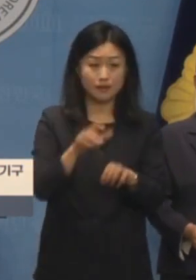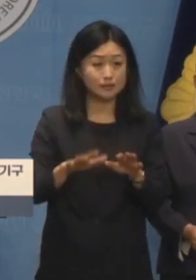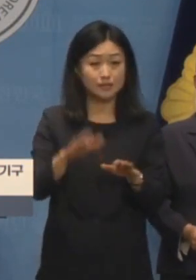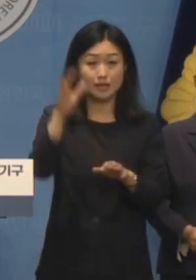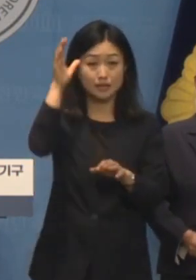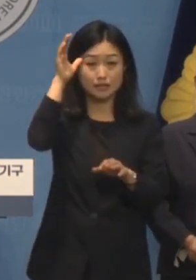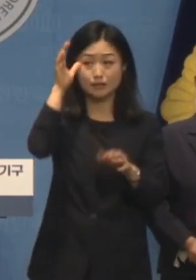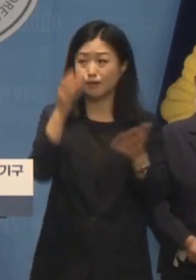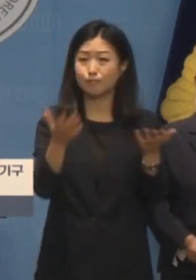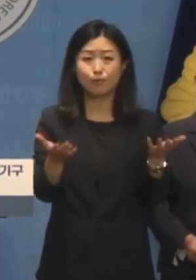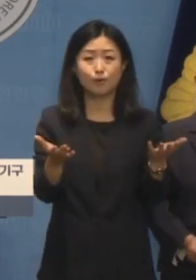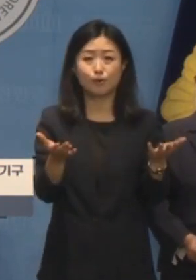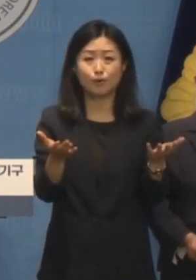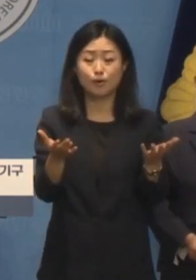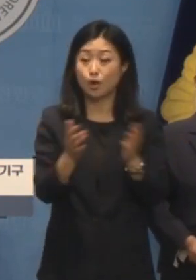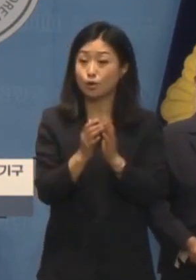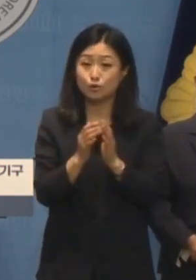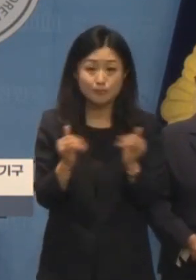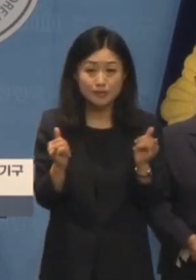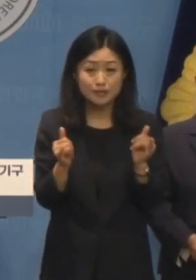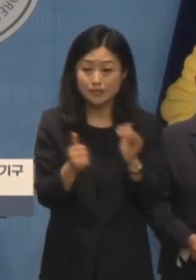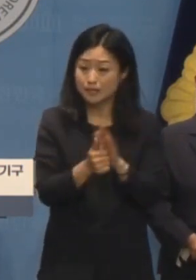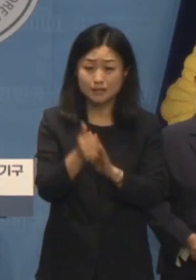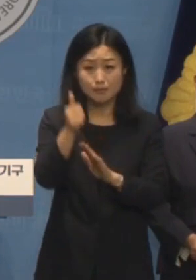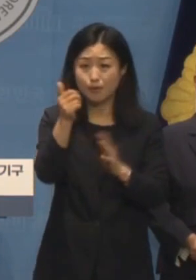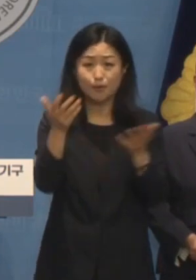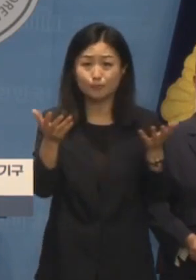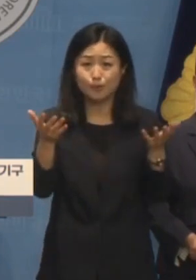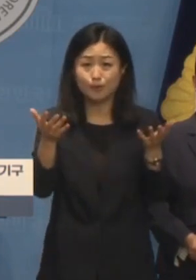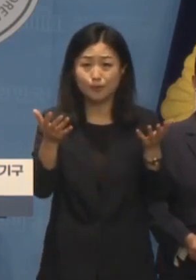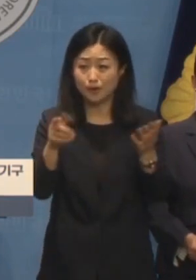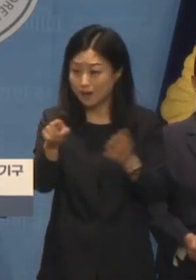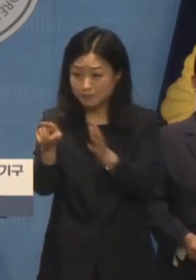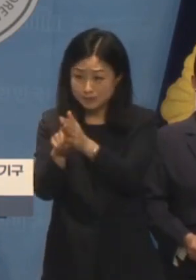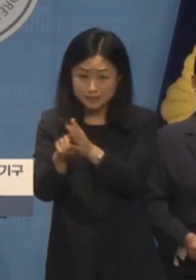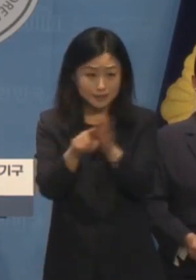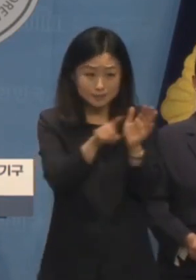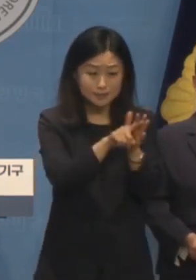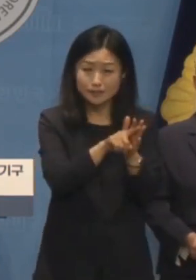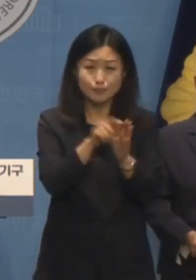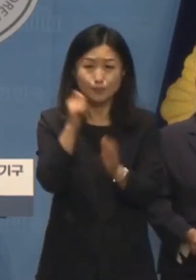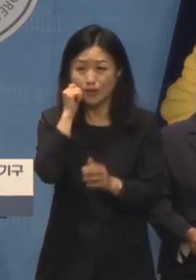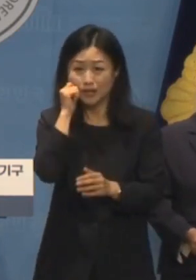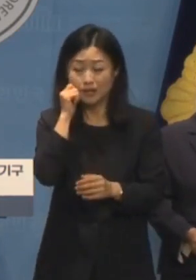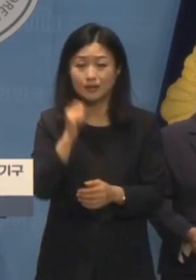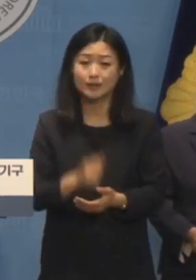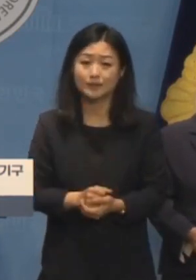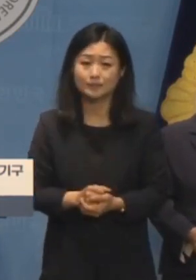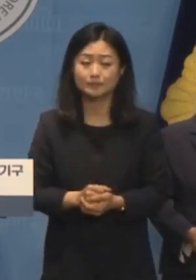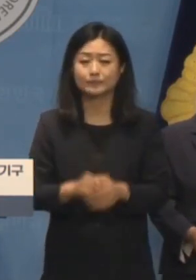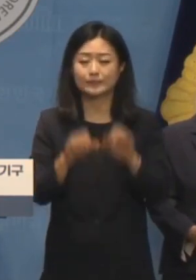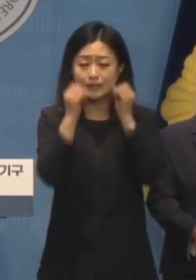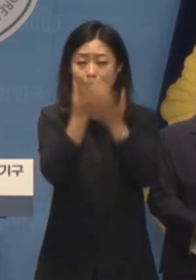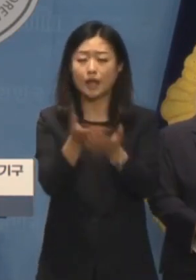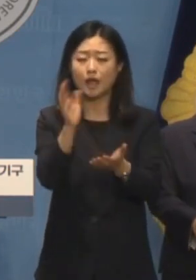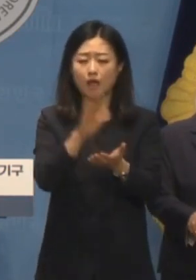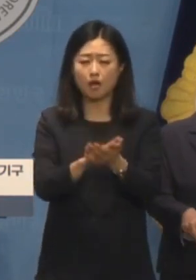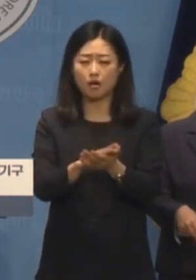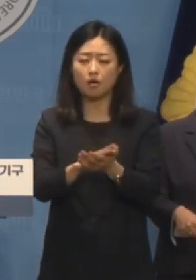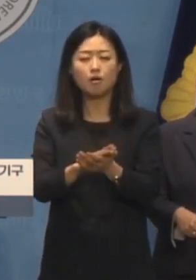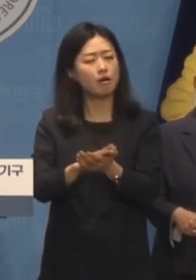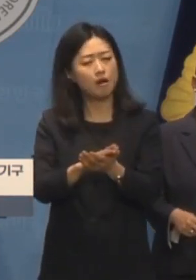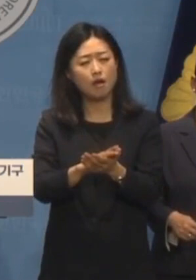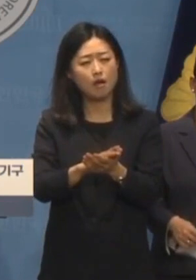없습니다 국민은 이제 더 이상 의료계도 정부도 믿지 않습니다 이제 개혁의 주체를 바꾸는 것